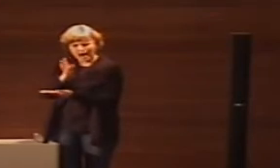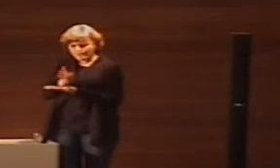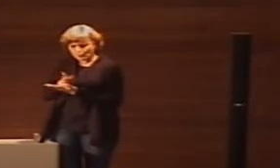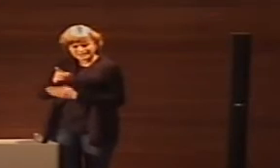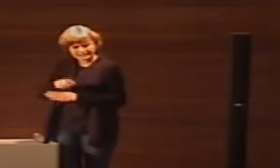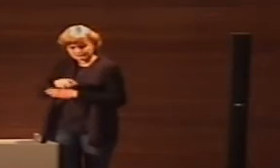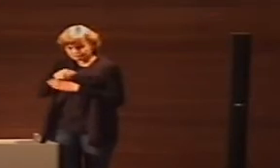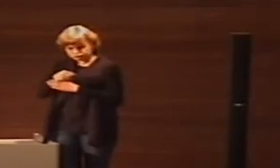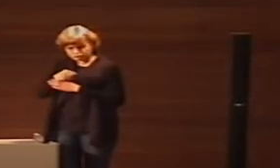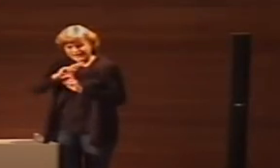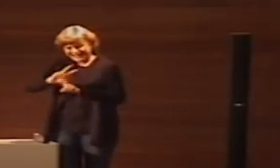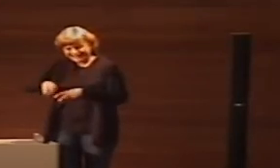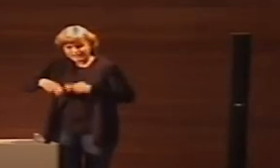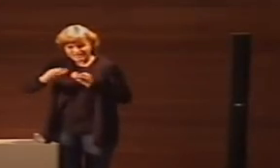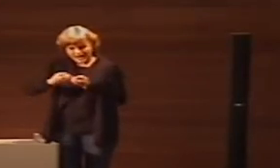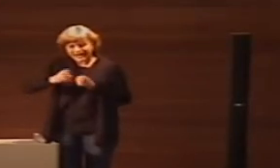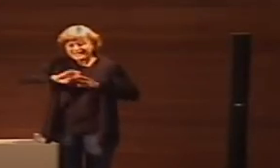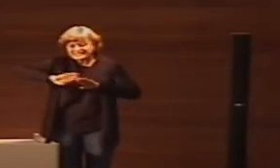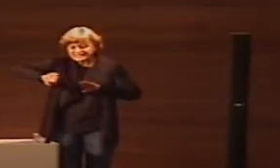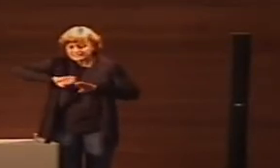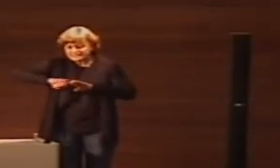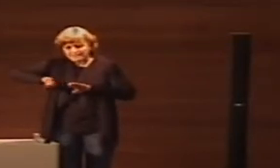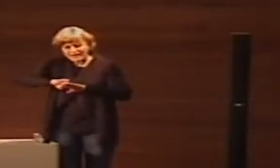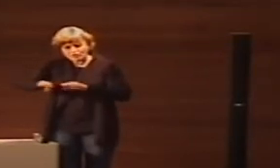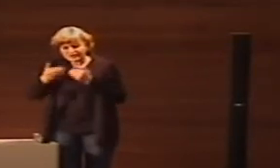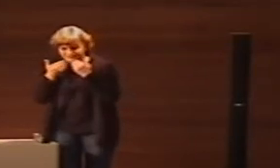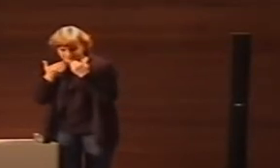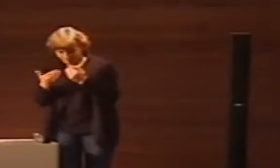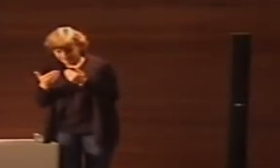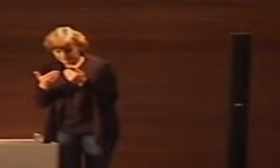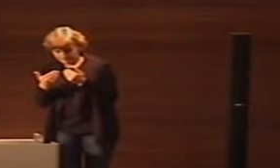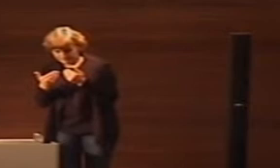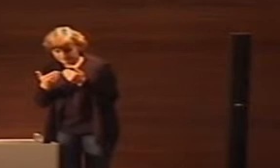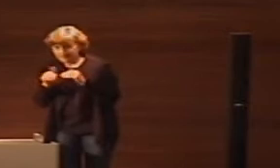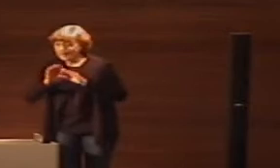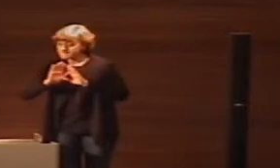se alcanzan mejores resultados de recogida selectiva. Por otro lado,